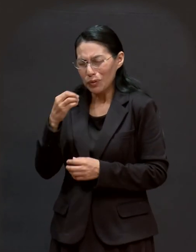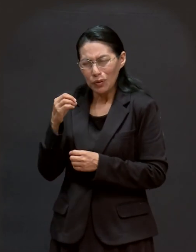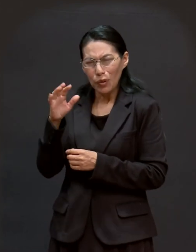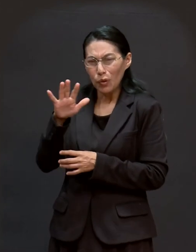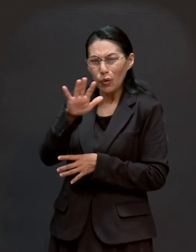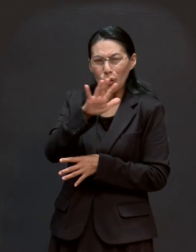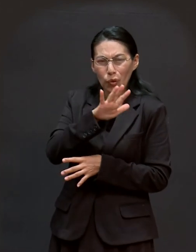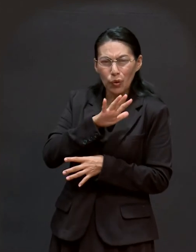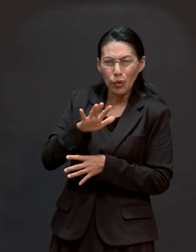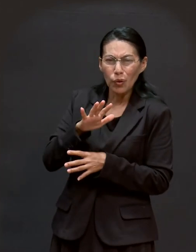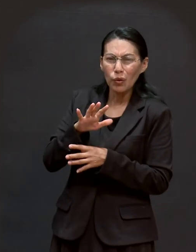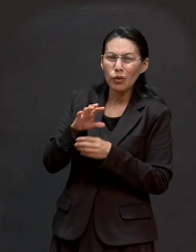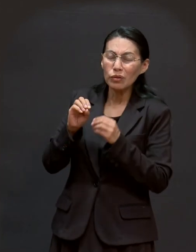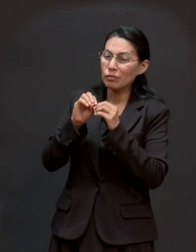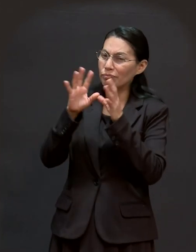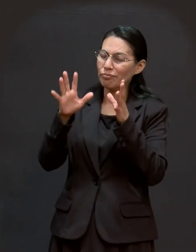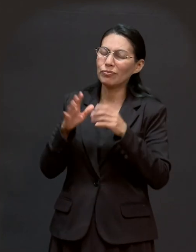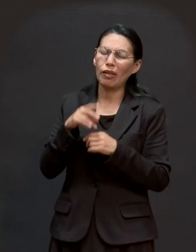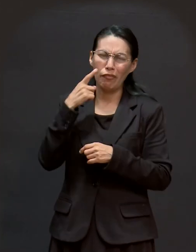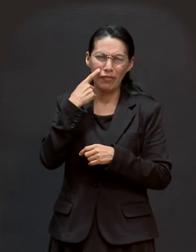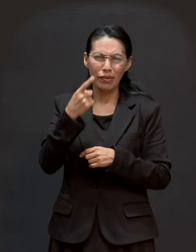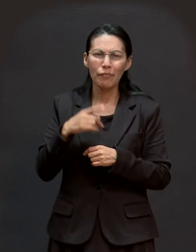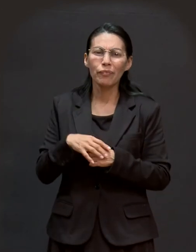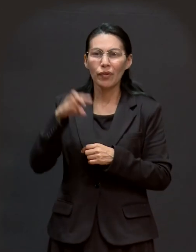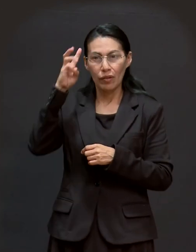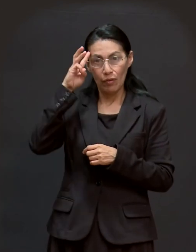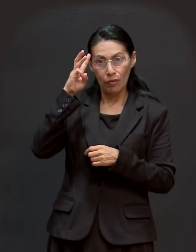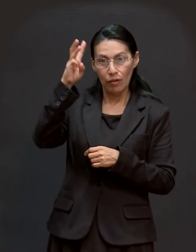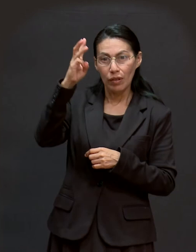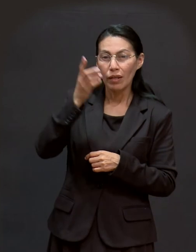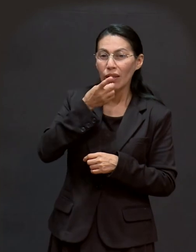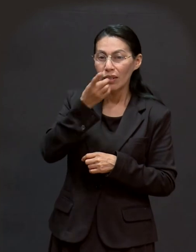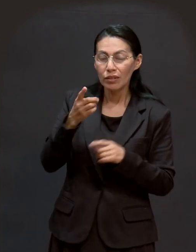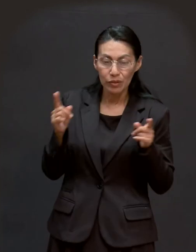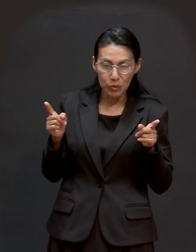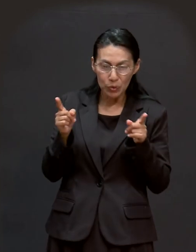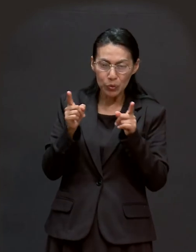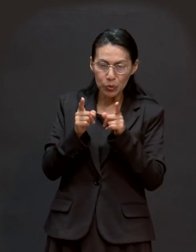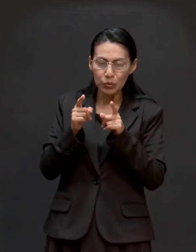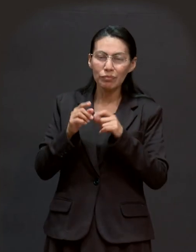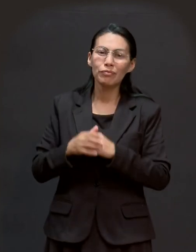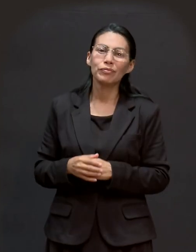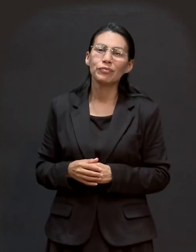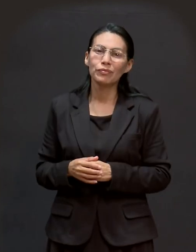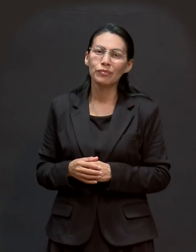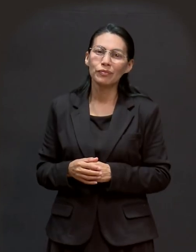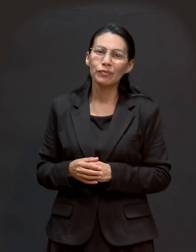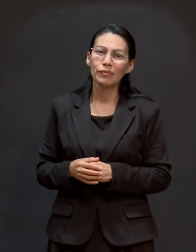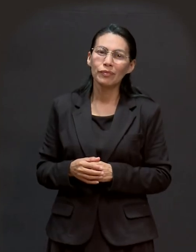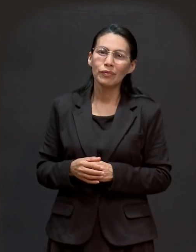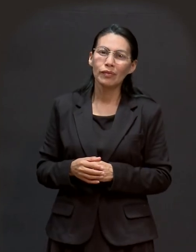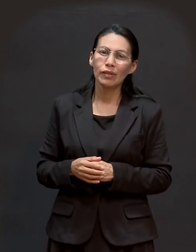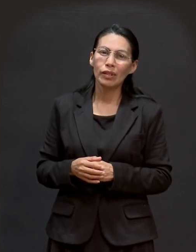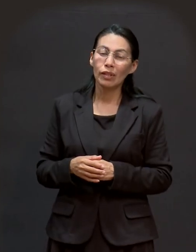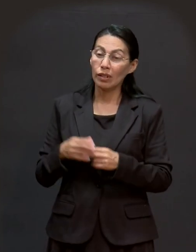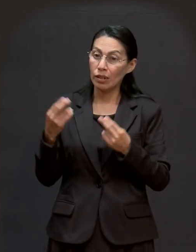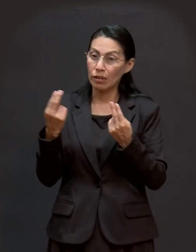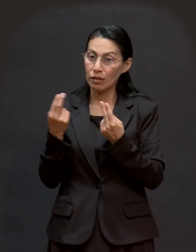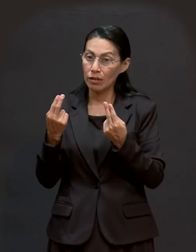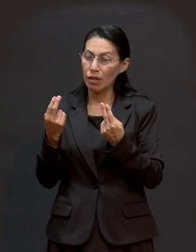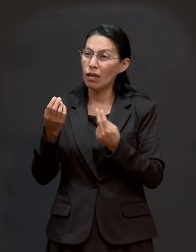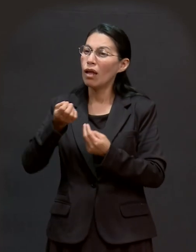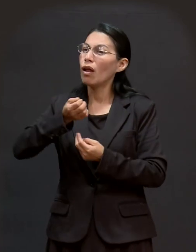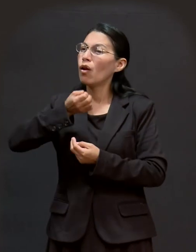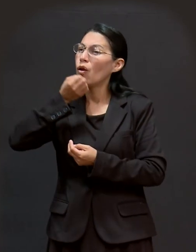esa maravillosa clarificación de la declaración de elena de wight que es una declaración muy sencilla pero tan profunda